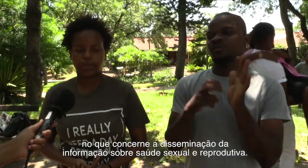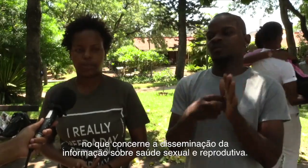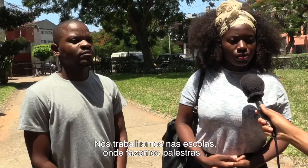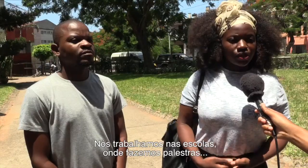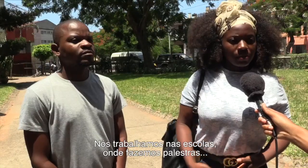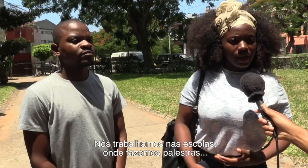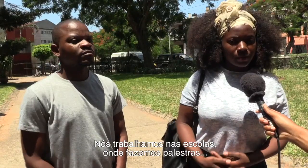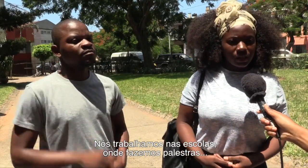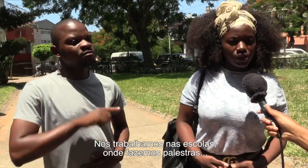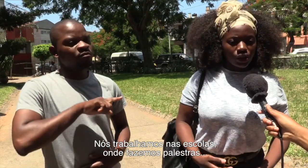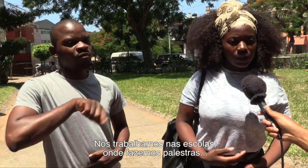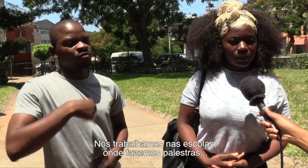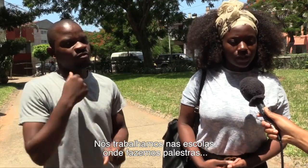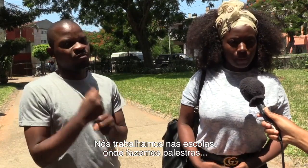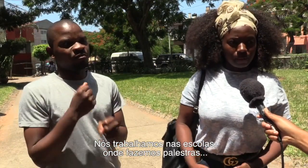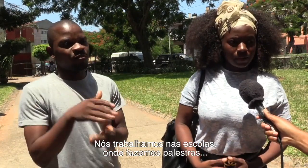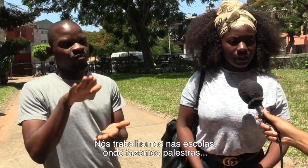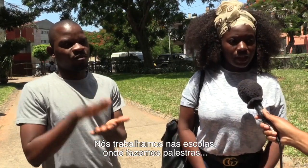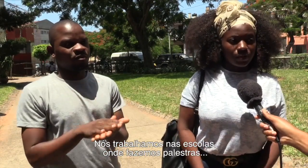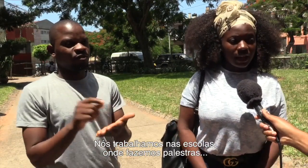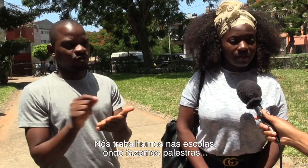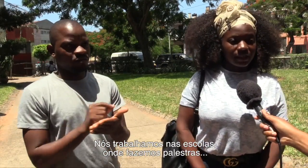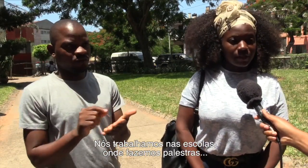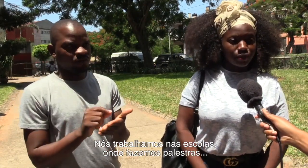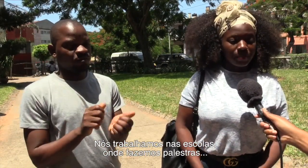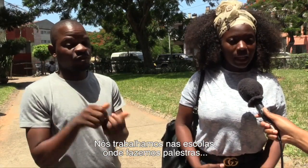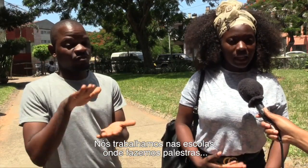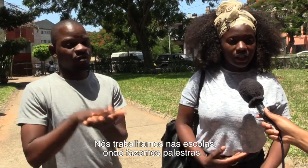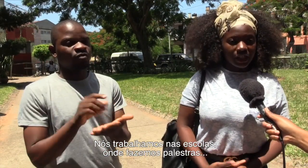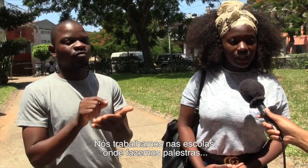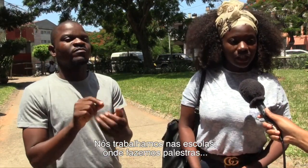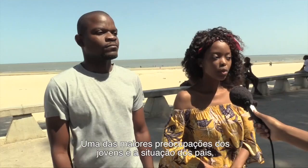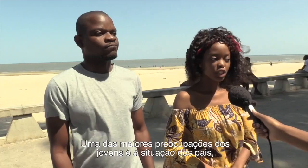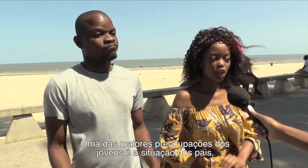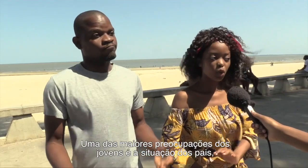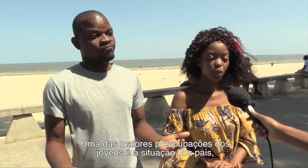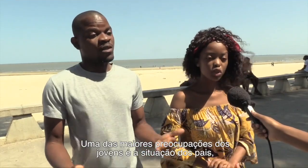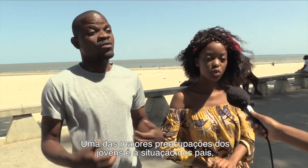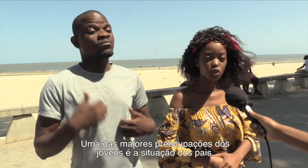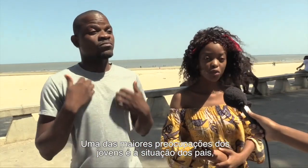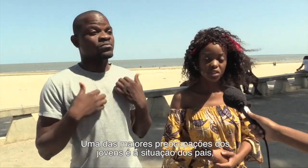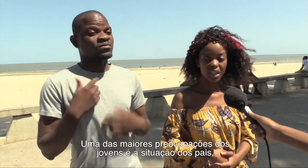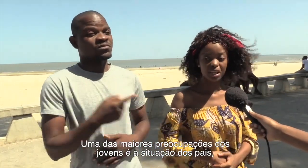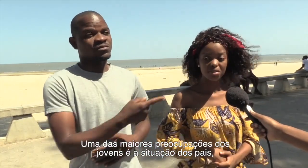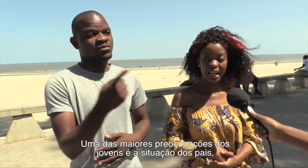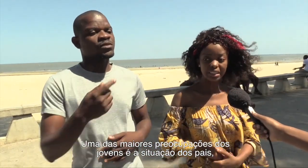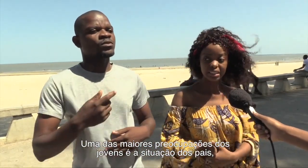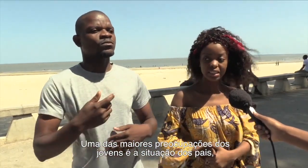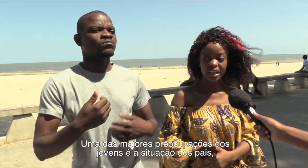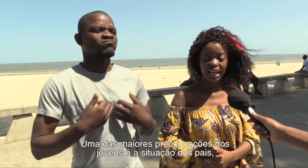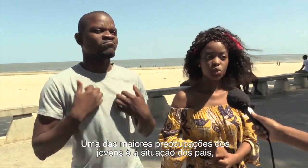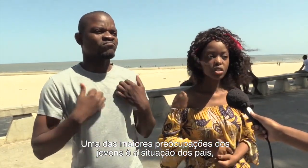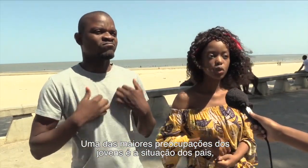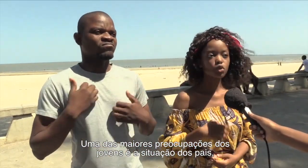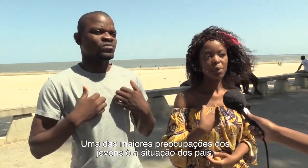reprodutiva. Nós trabalhamos nas escolas, então lá fazemos palestras. Uma das maiores preocupações dos jovens é, na verdade,